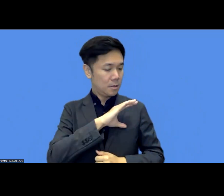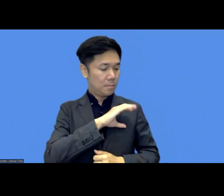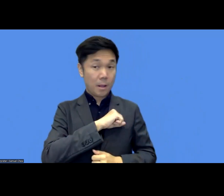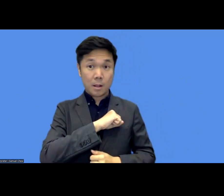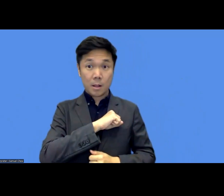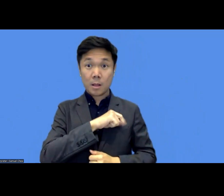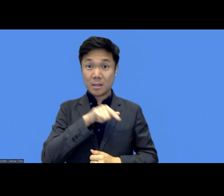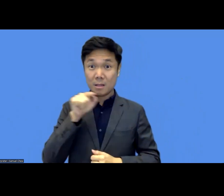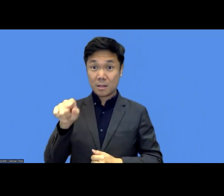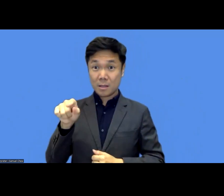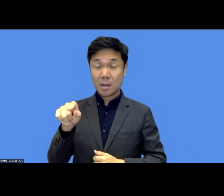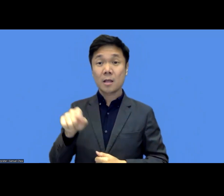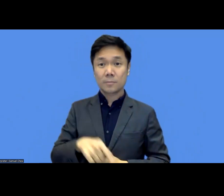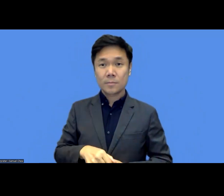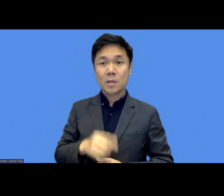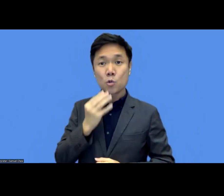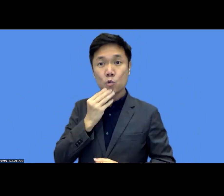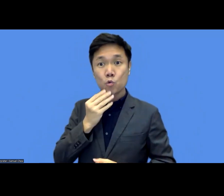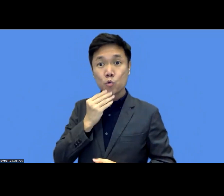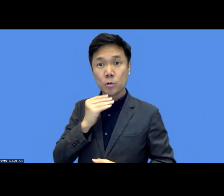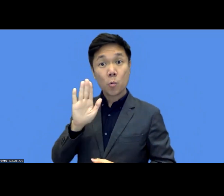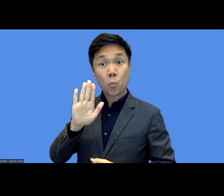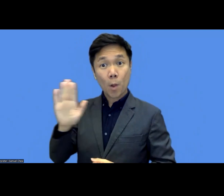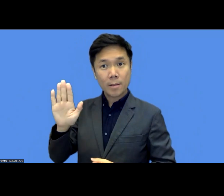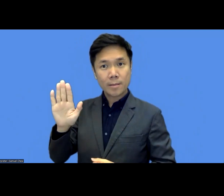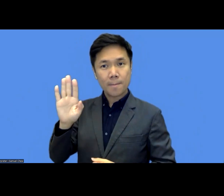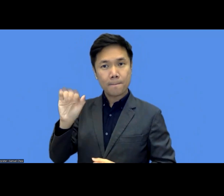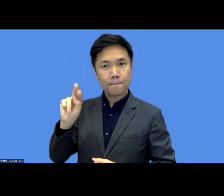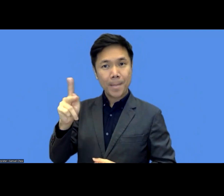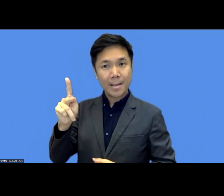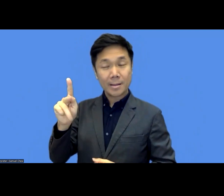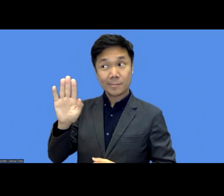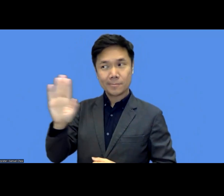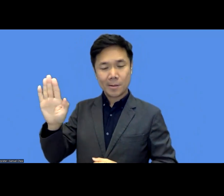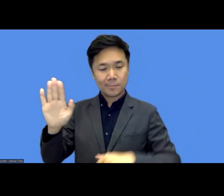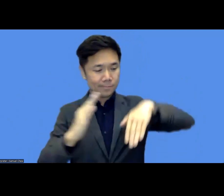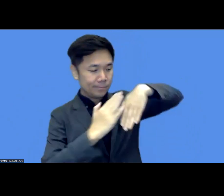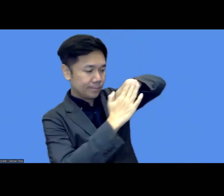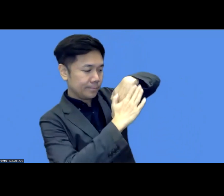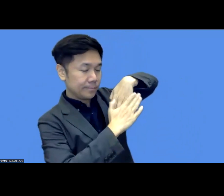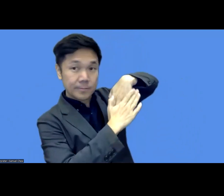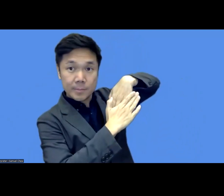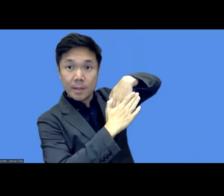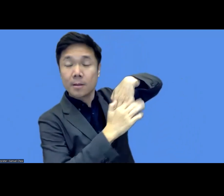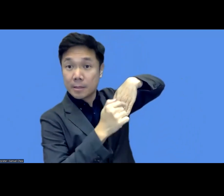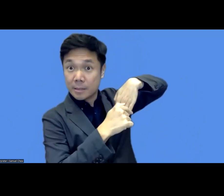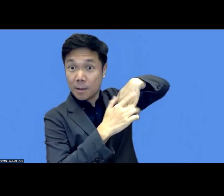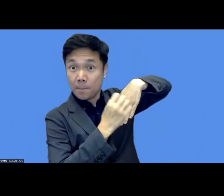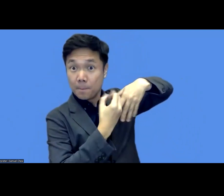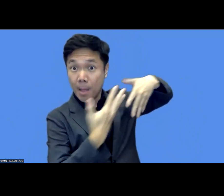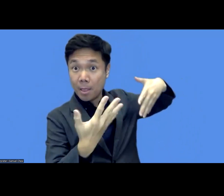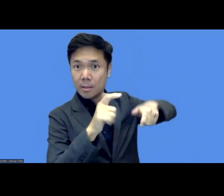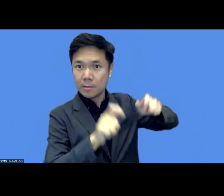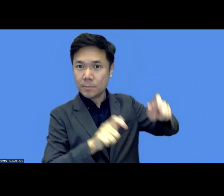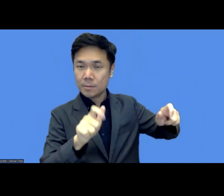الغربية واللاجئين الفلسطينيين في لبنان والذي من المفترض أن تأخذ على عاتقها الأونروا هذه المسؤولية،